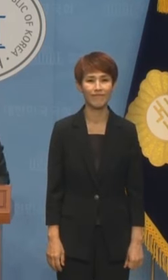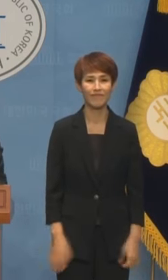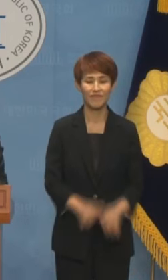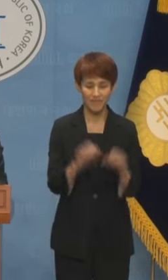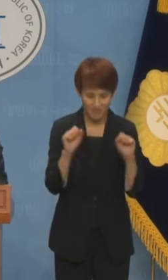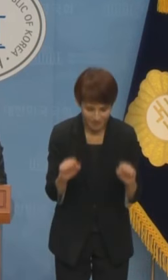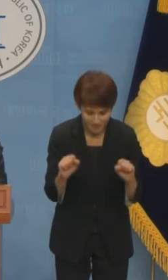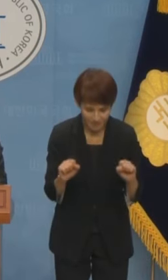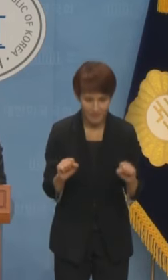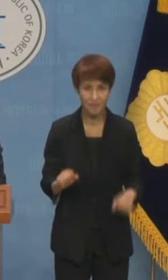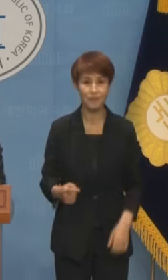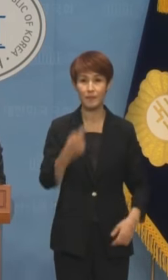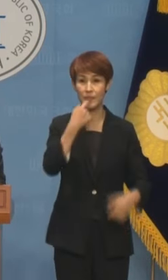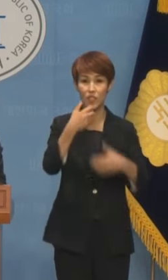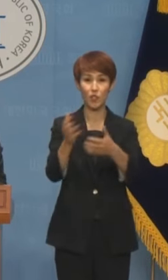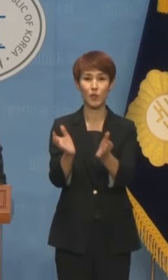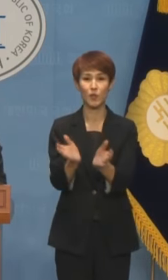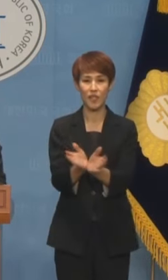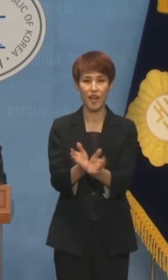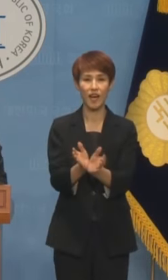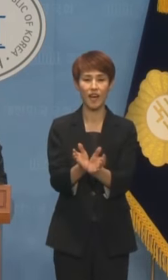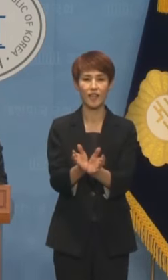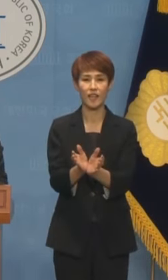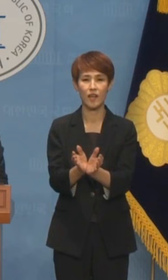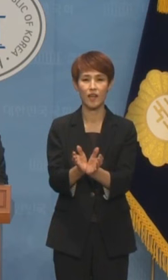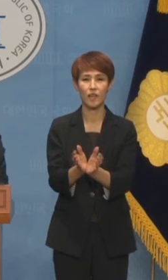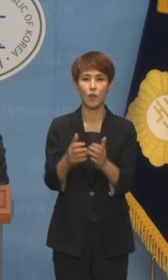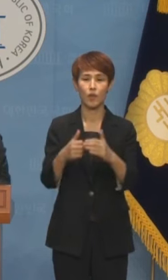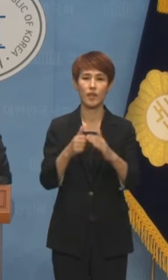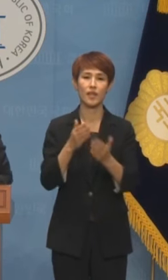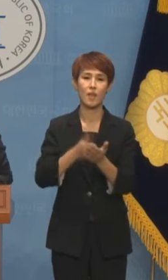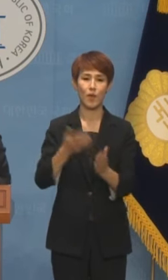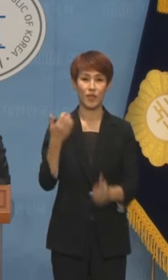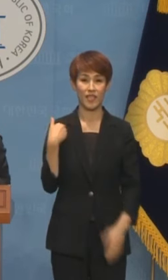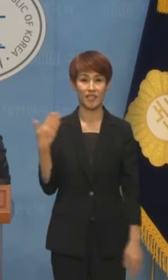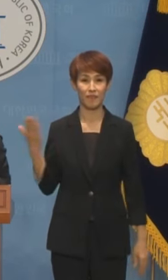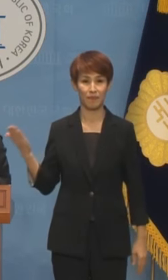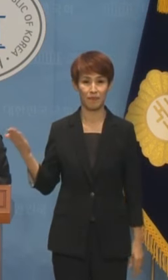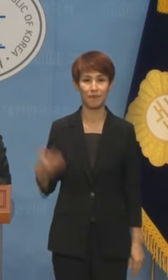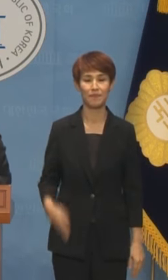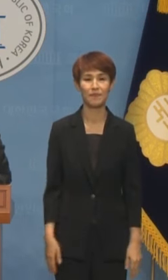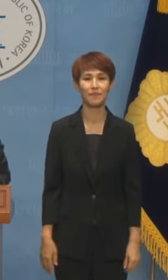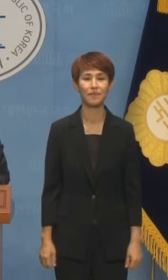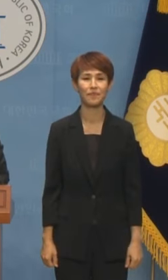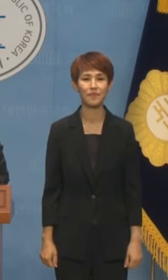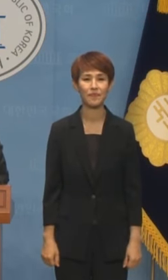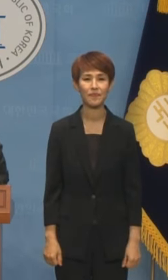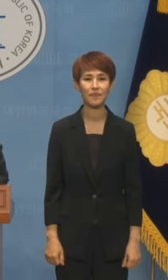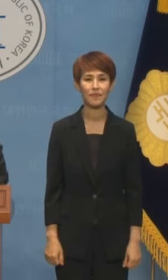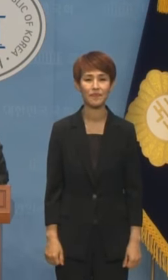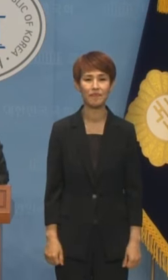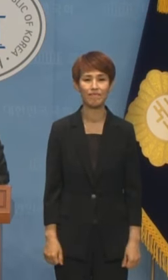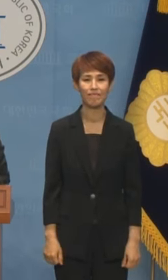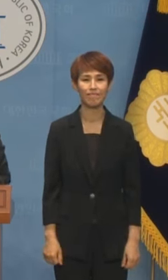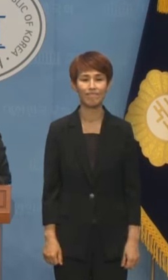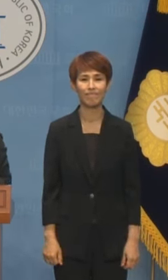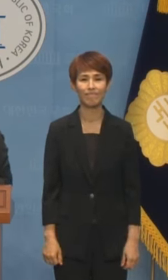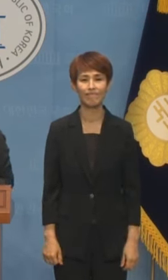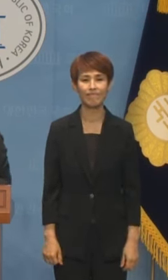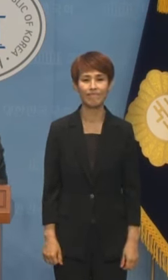안녕하세요. 더불어민주당 신임 원내 대변인입니다. 22대 원내 대변인으로 동종 뵙고